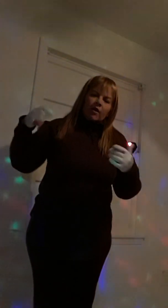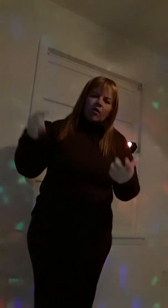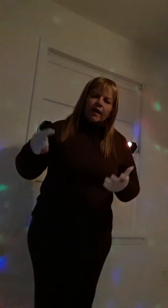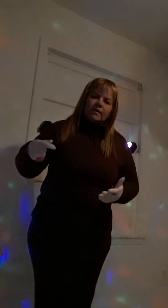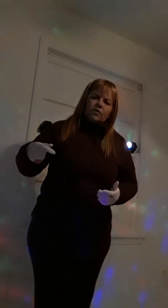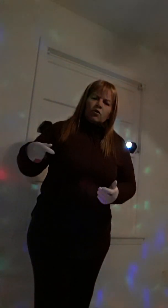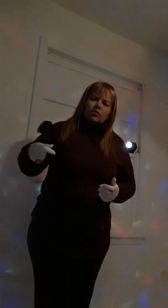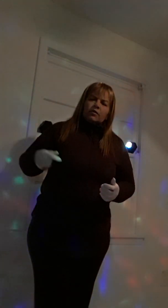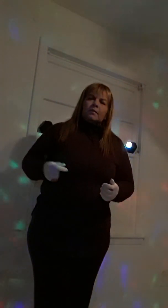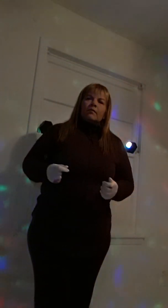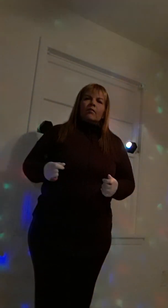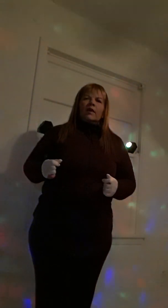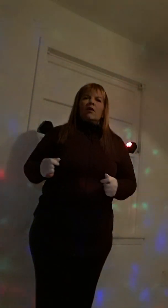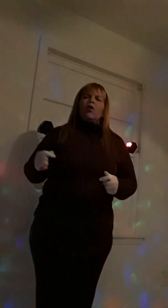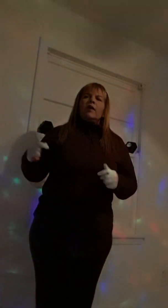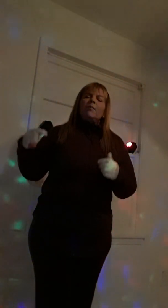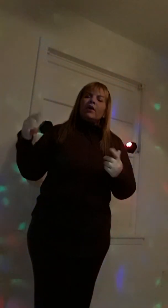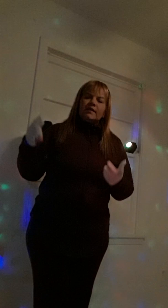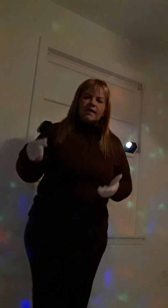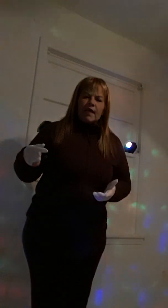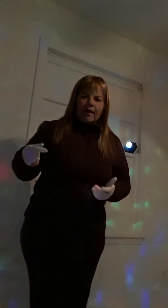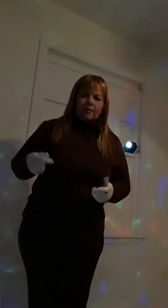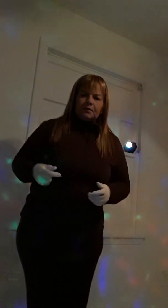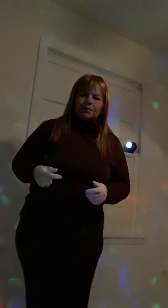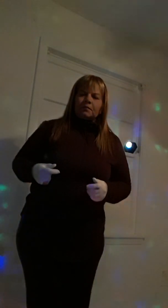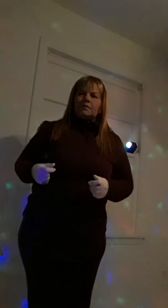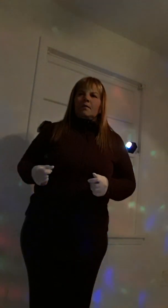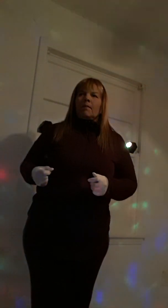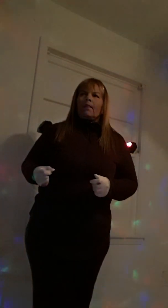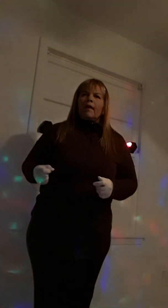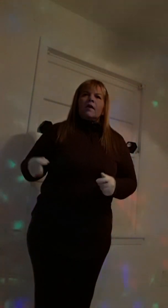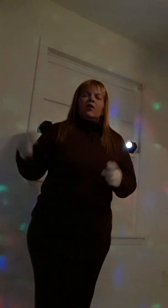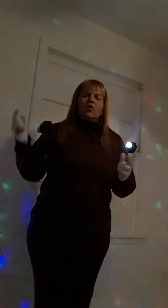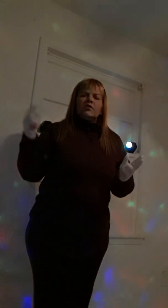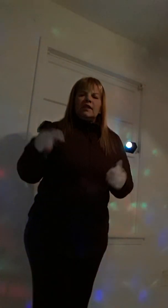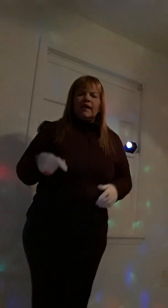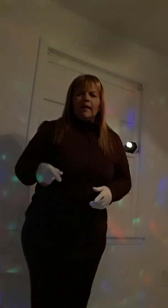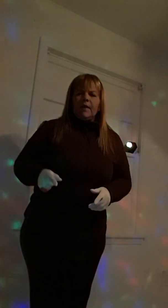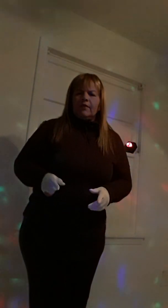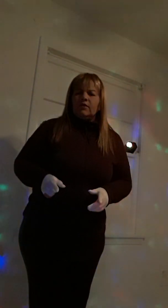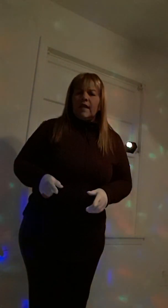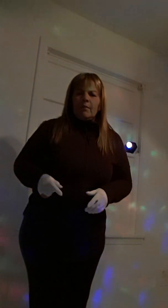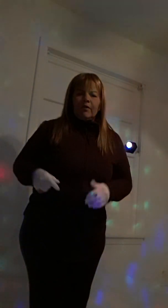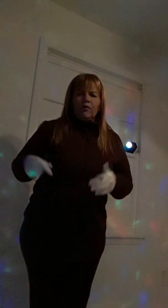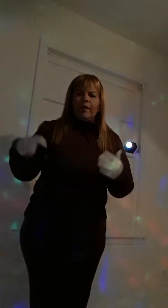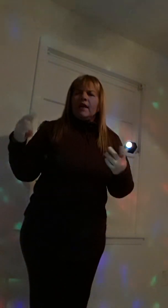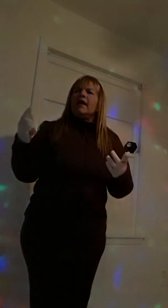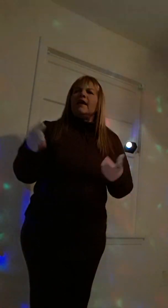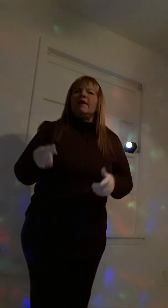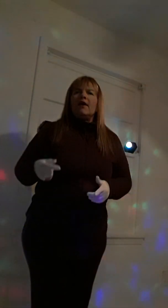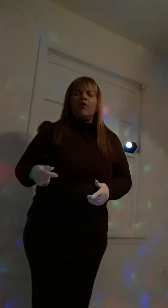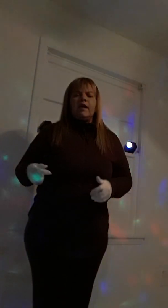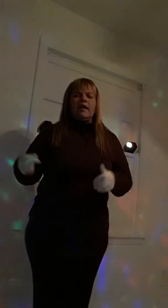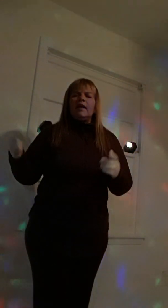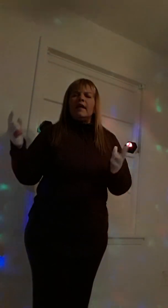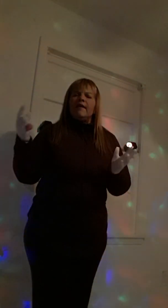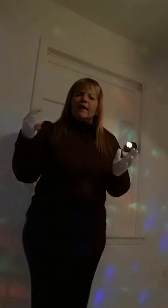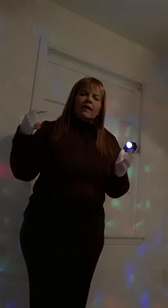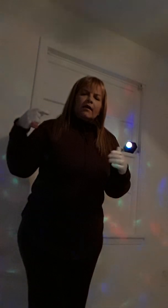con cantos, con la poesía, con los entrenamientos de la perfumería, de la joyería,